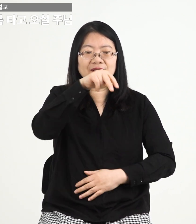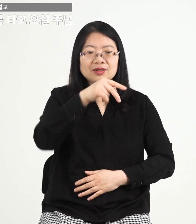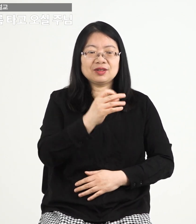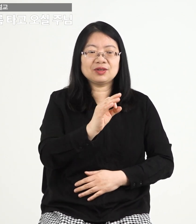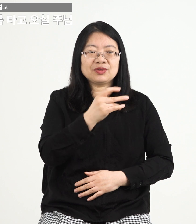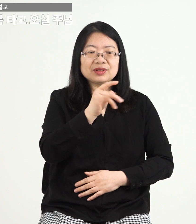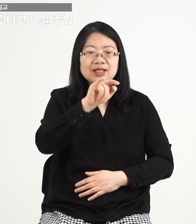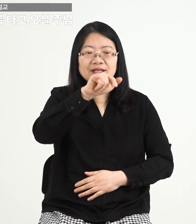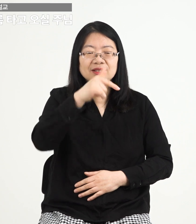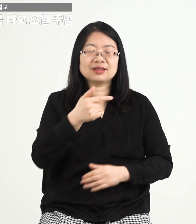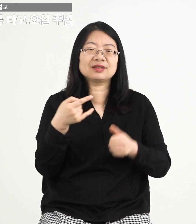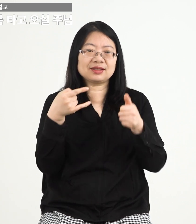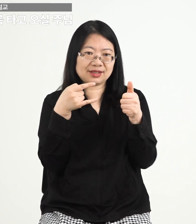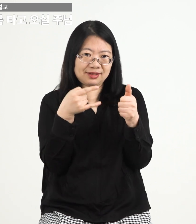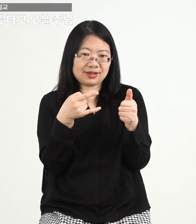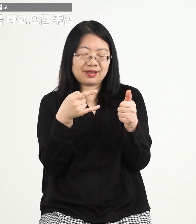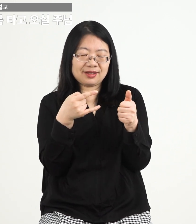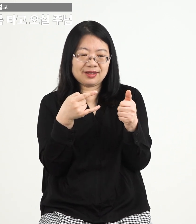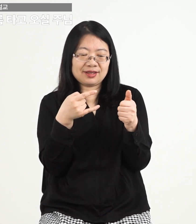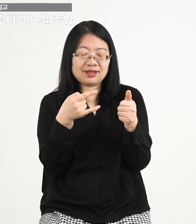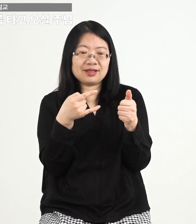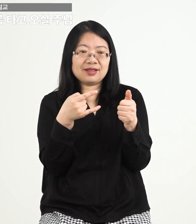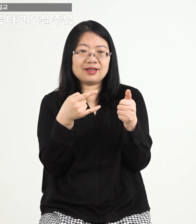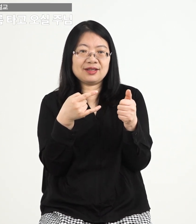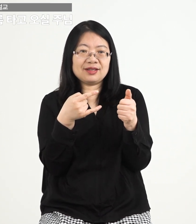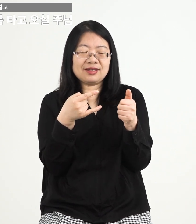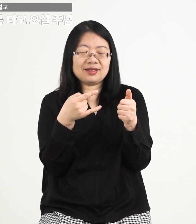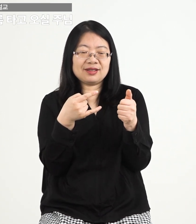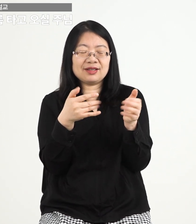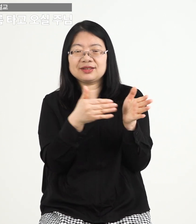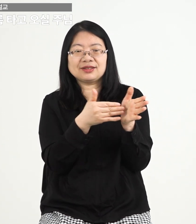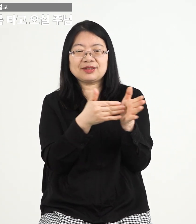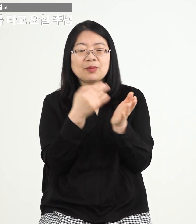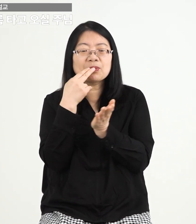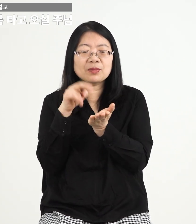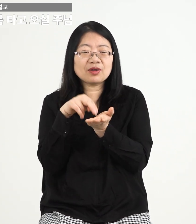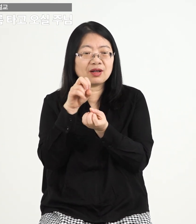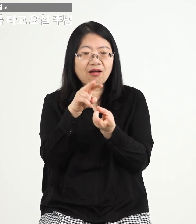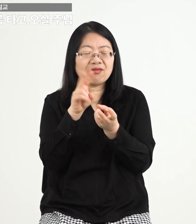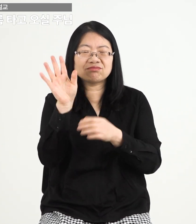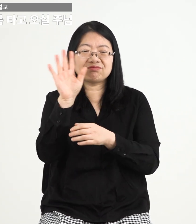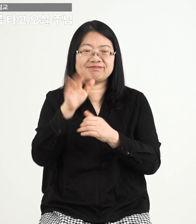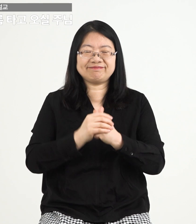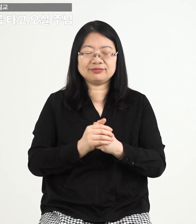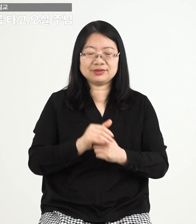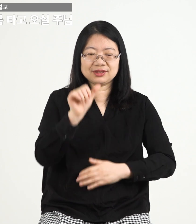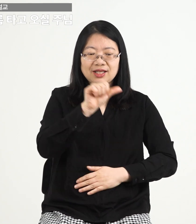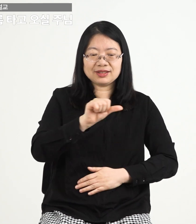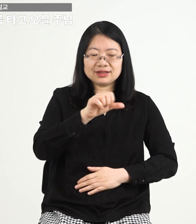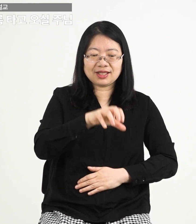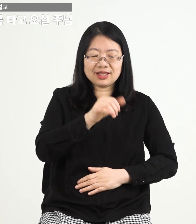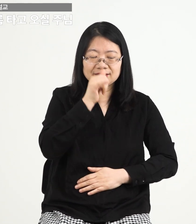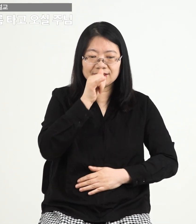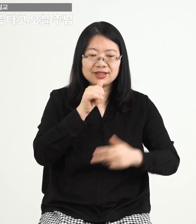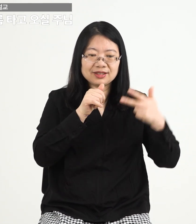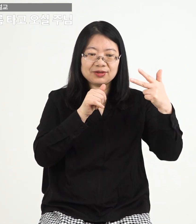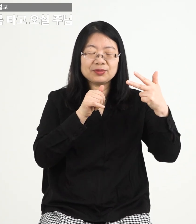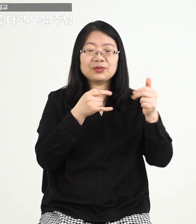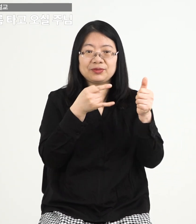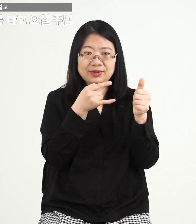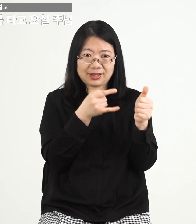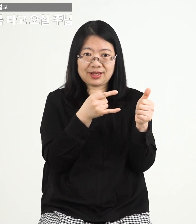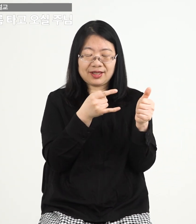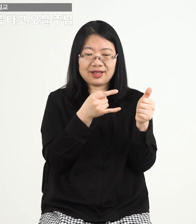송태근 목사에게 이렇게만 써 있는 거죠. 아시아에 있는 7